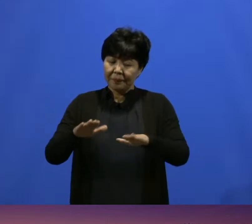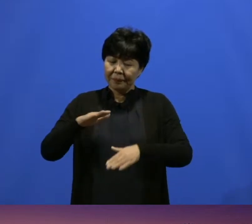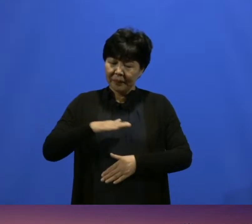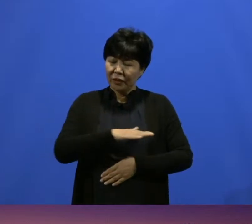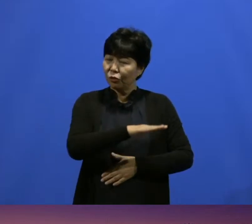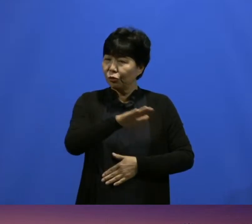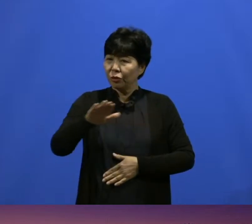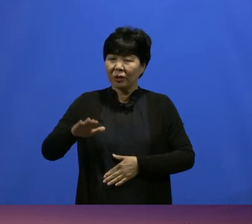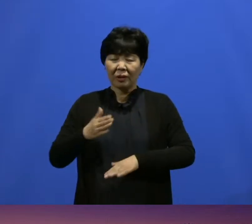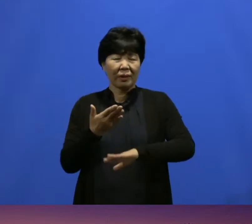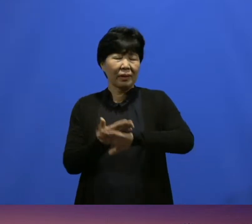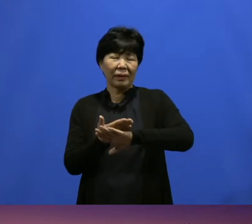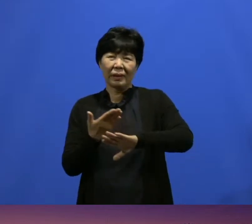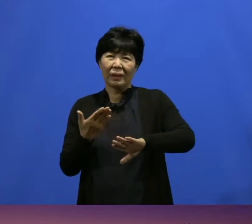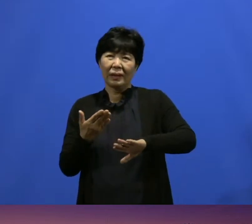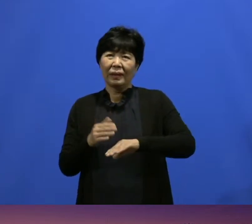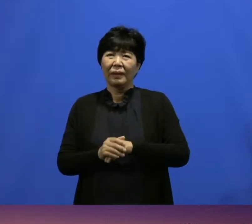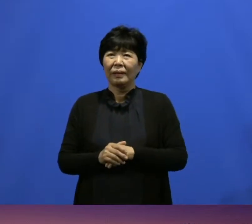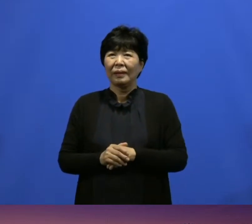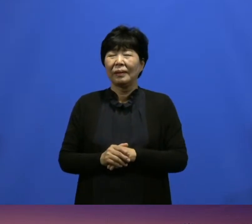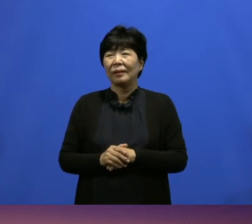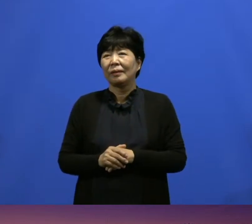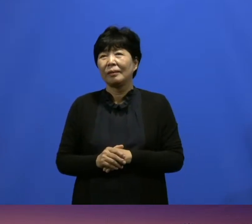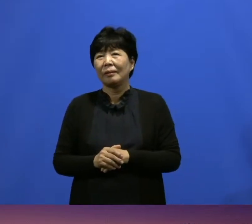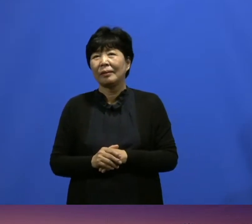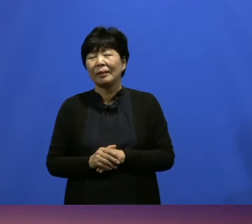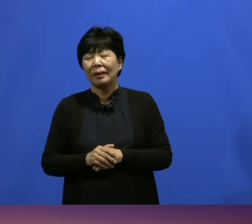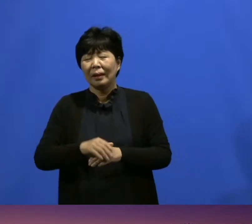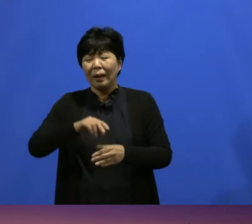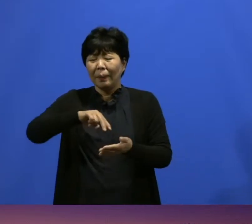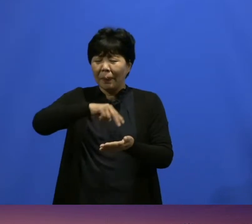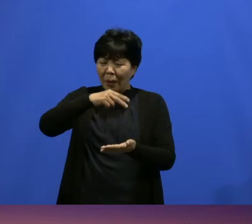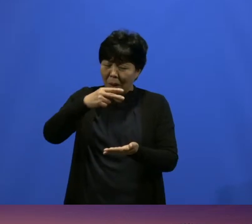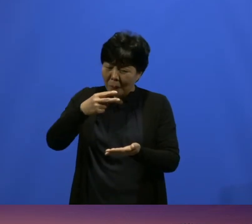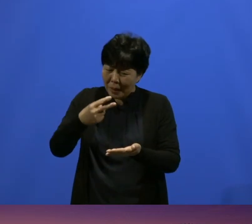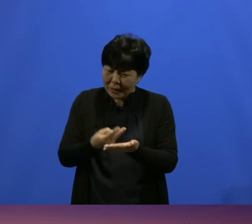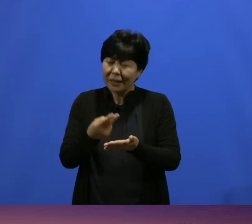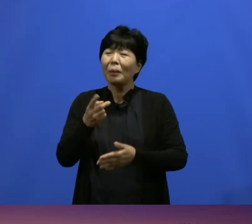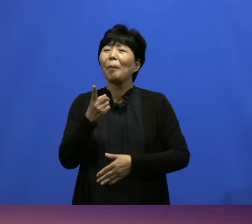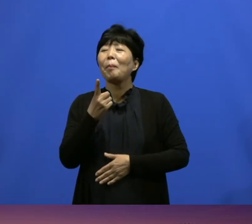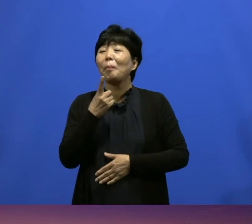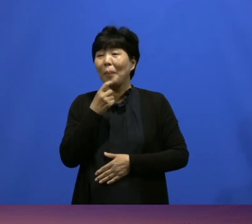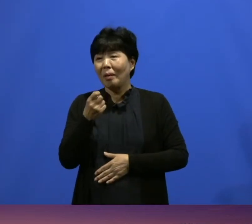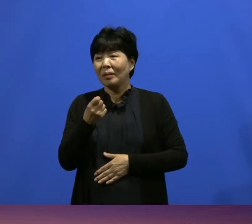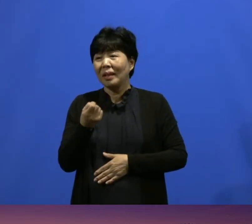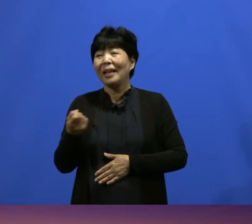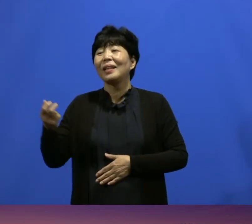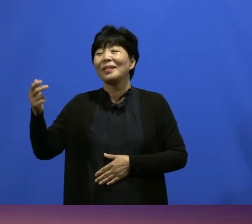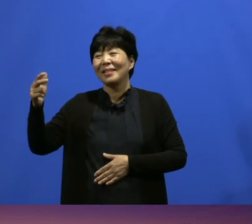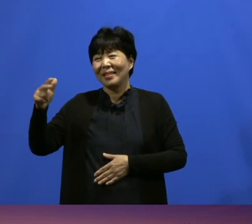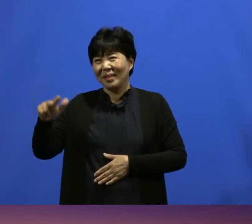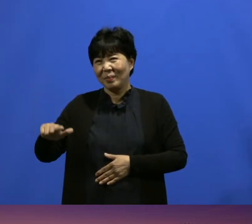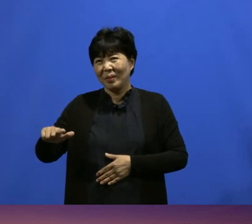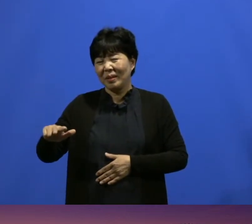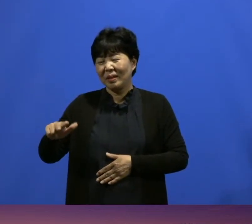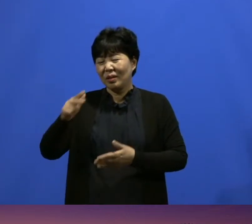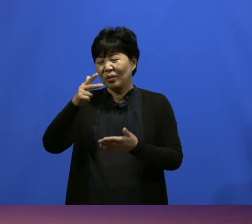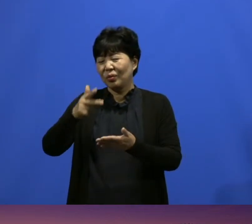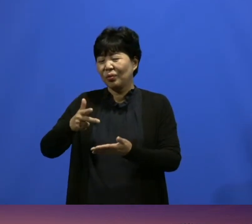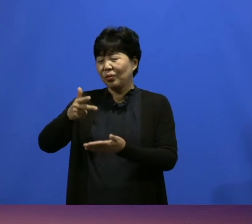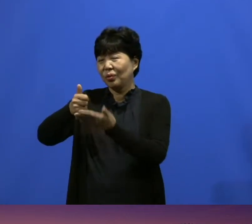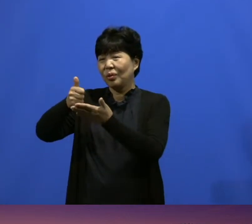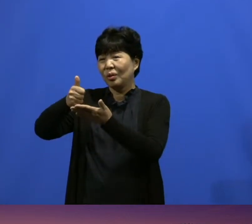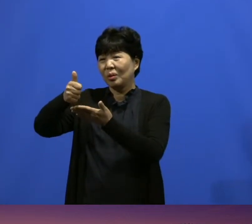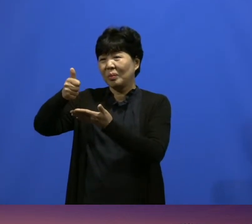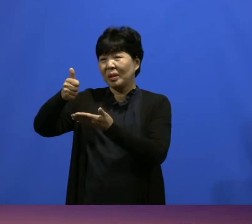그게 아니에요. 거의 넘어질 뻔하였고 나의 걸음이 거의 미끄러질 뻔할 때 주의 오른손이 우리를